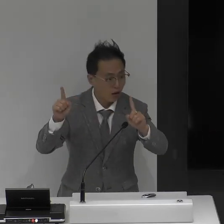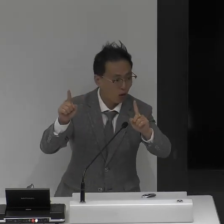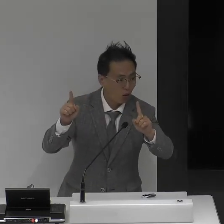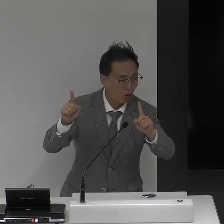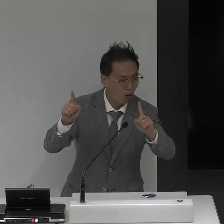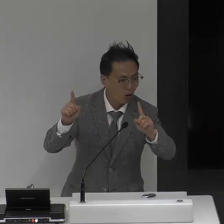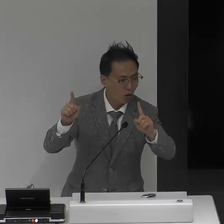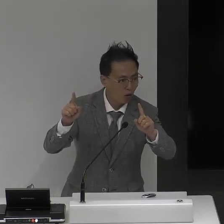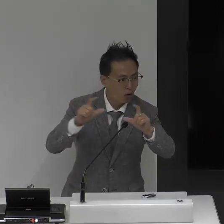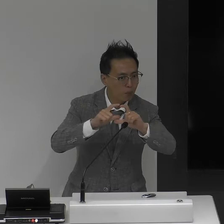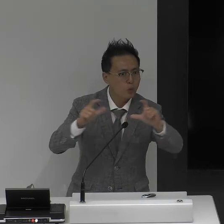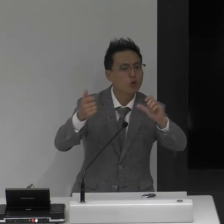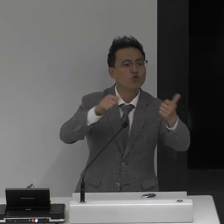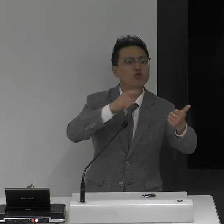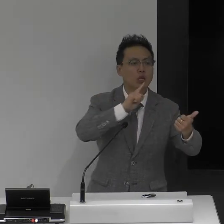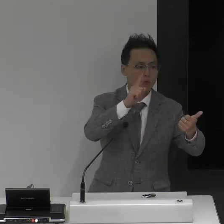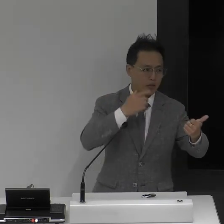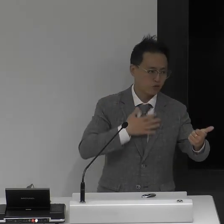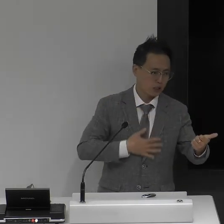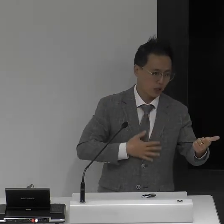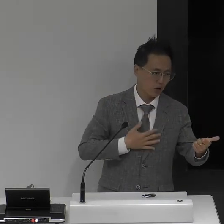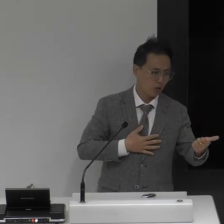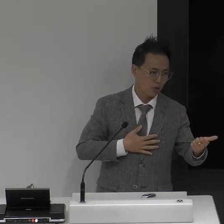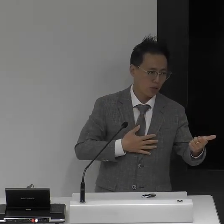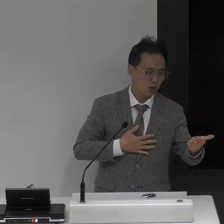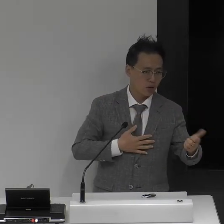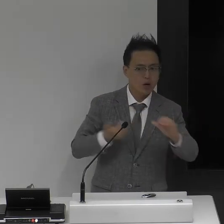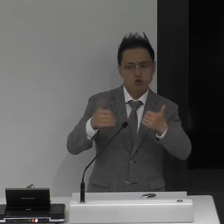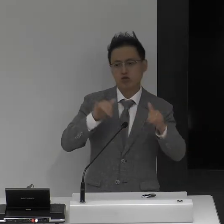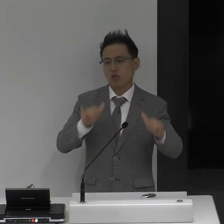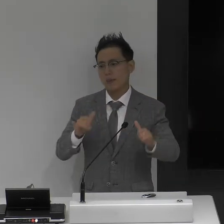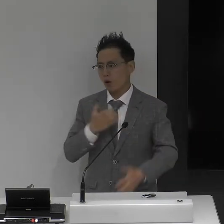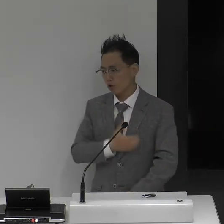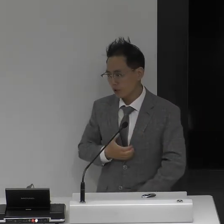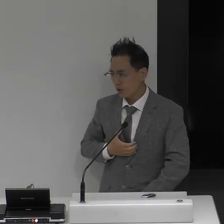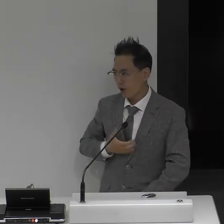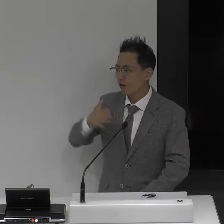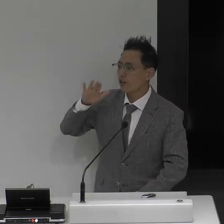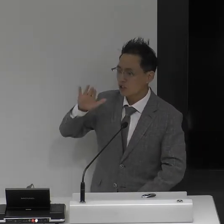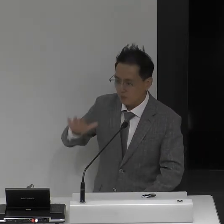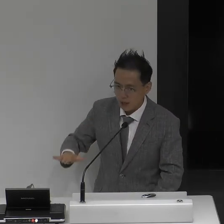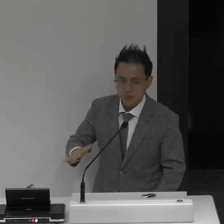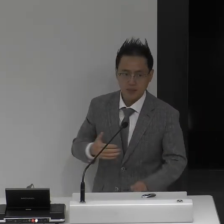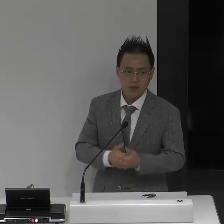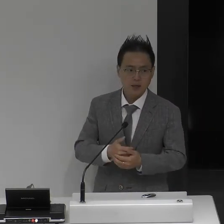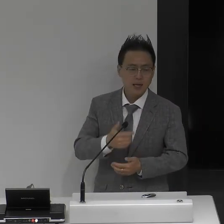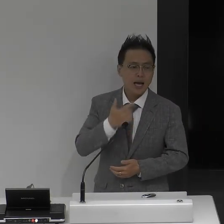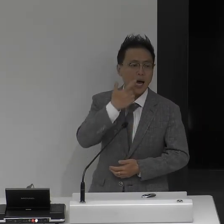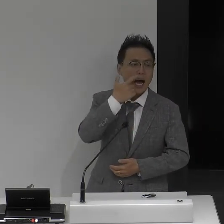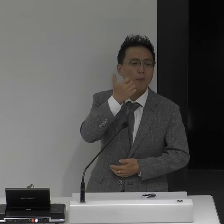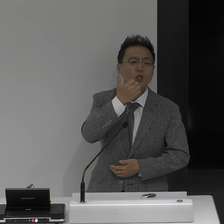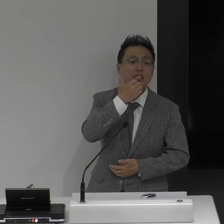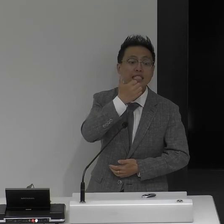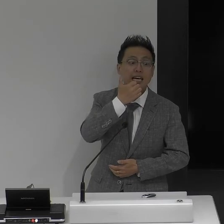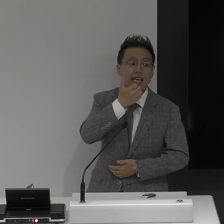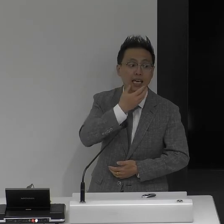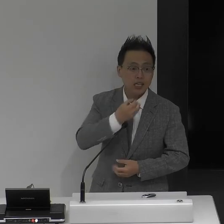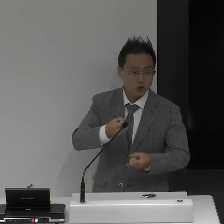살아요? 보통 죽는다고 알고 있잖아요. 죽을까봐 걱정해서 그래요. 그렇지만 아버지 이삭의